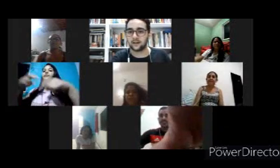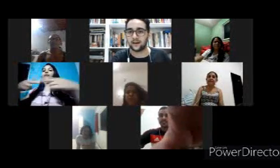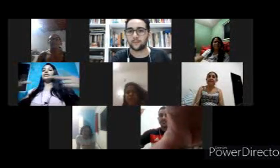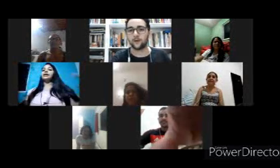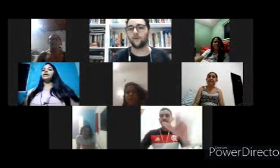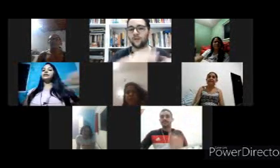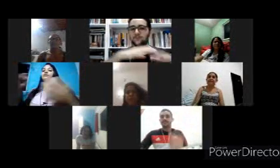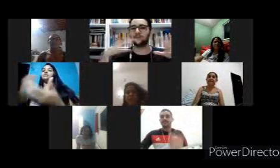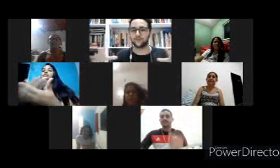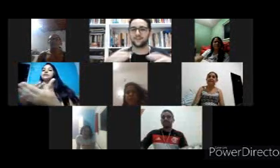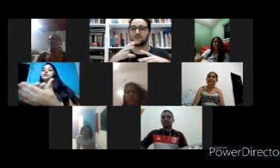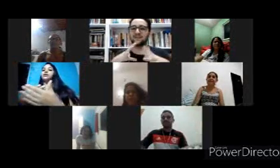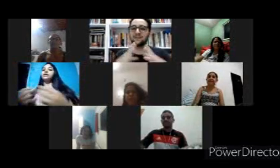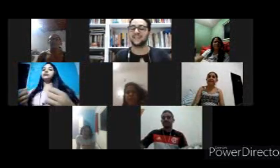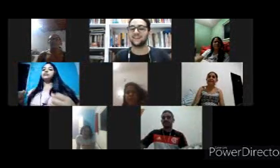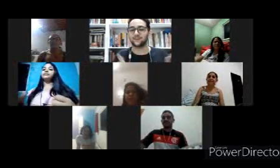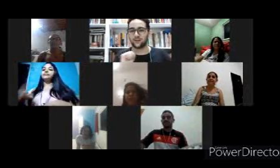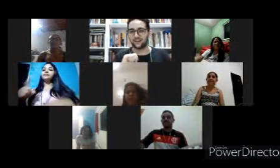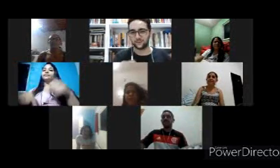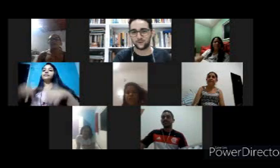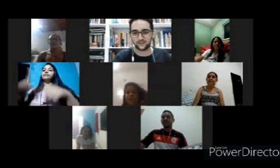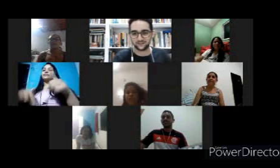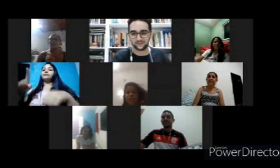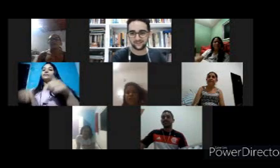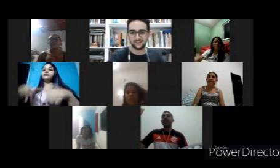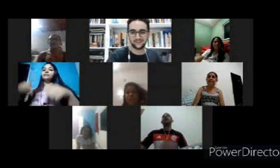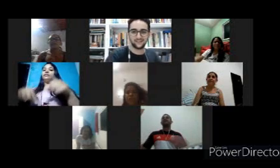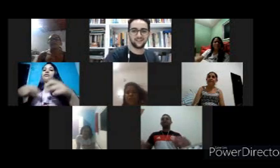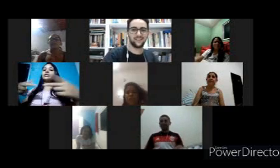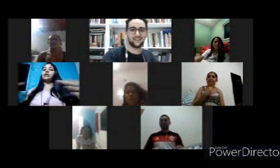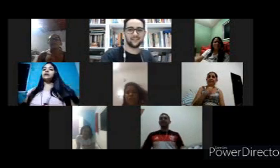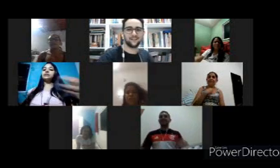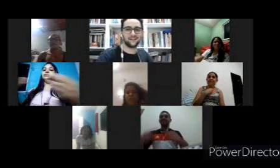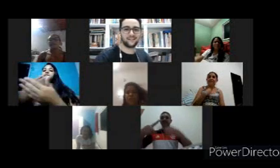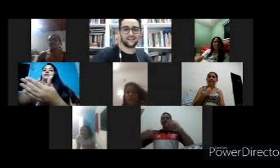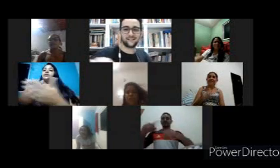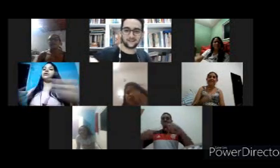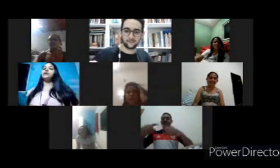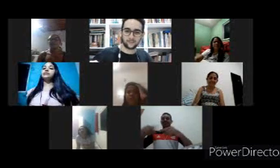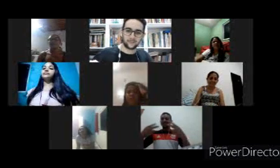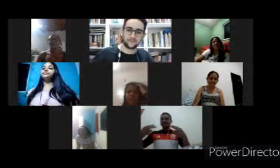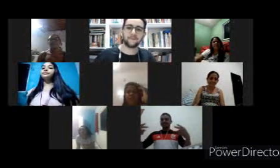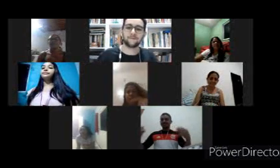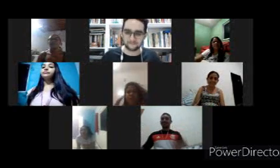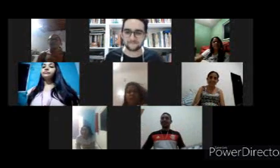É porque eu fiz para ver se tu entendia, mas é materiais escolares, ficou faltando. Ah, tá, sim. Materiais